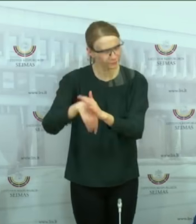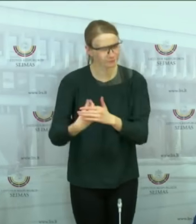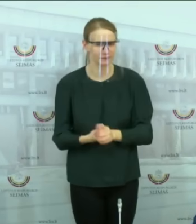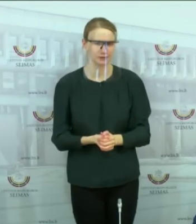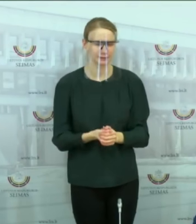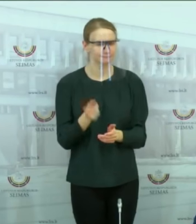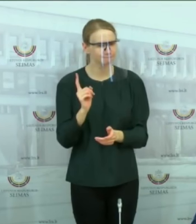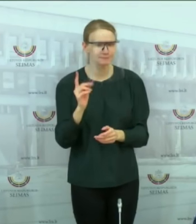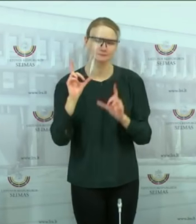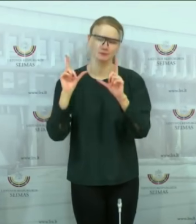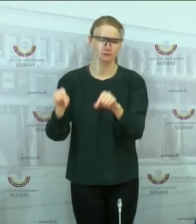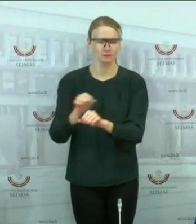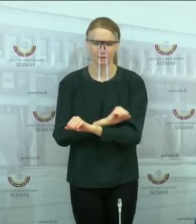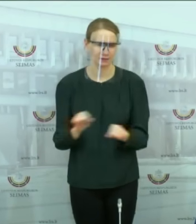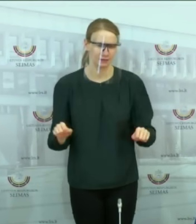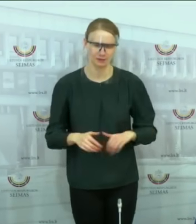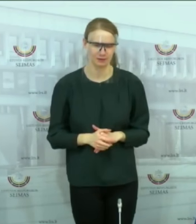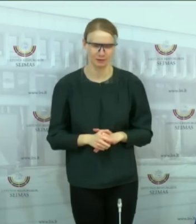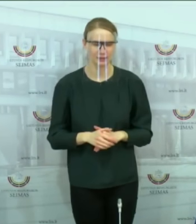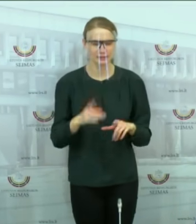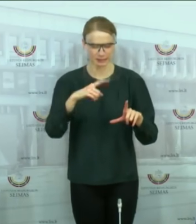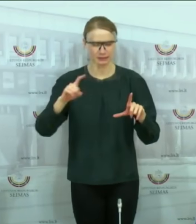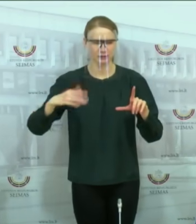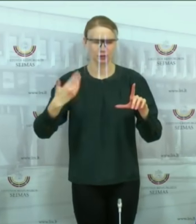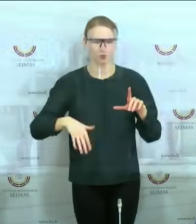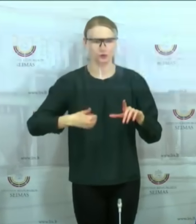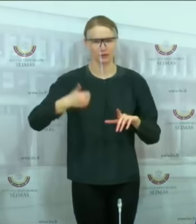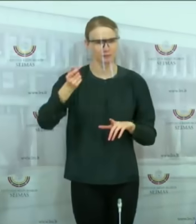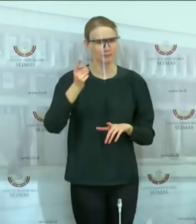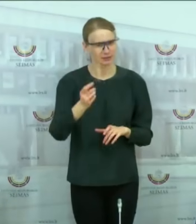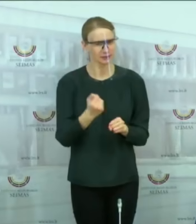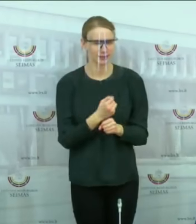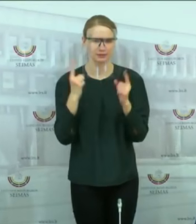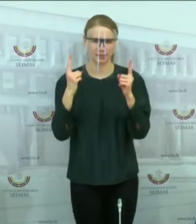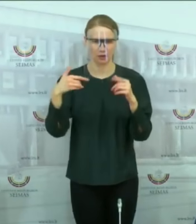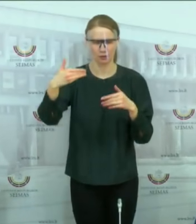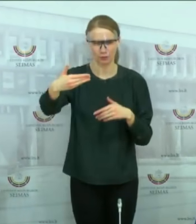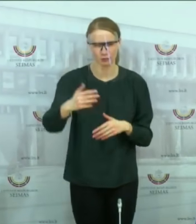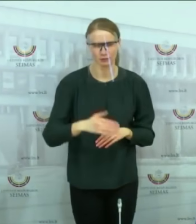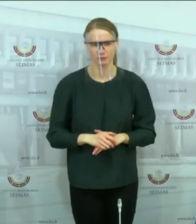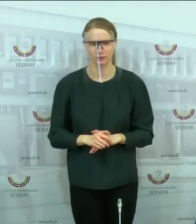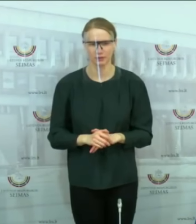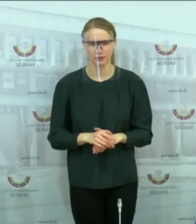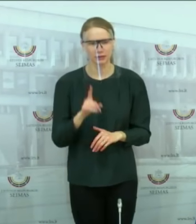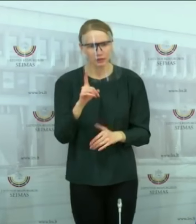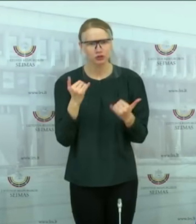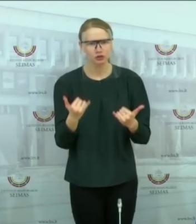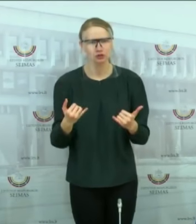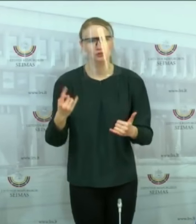to, kad statistika yra gera. Dar dėl ko norėčiau pasidžiaugti, kad